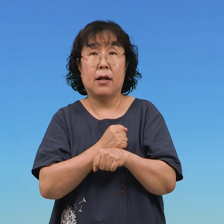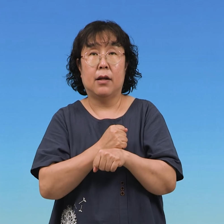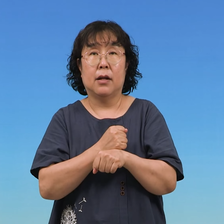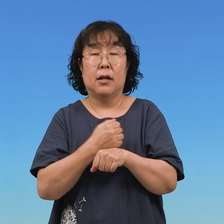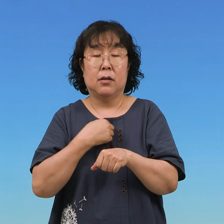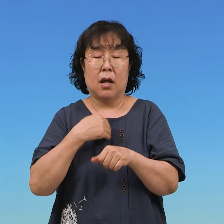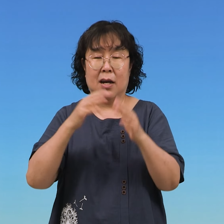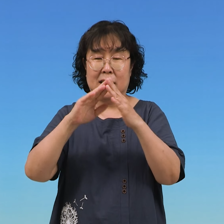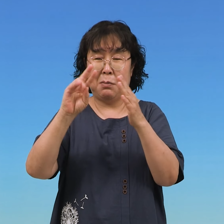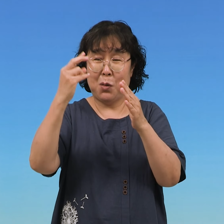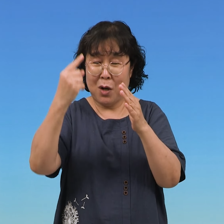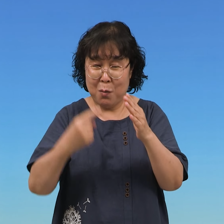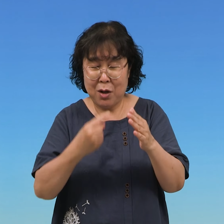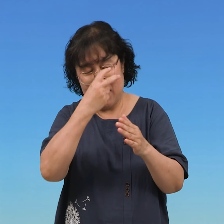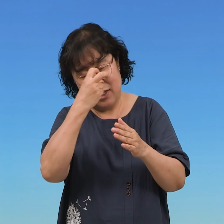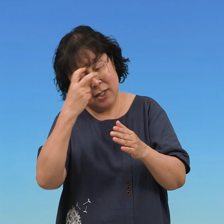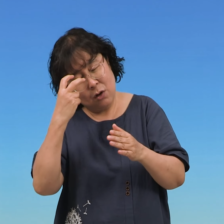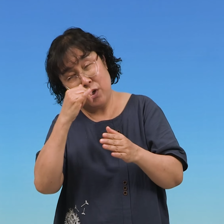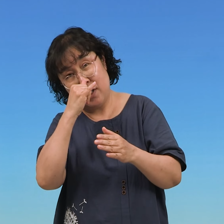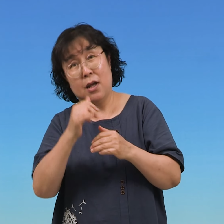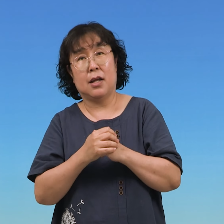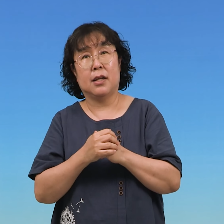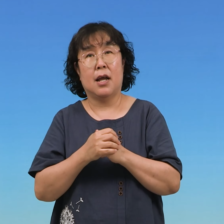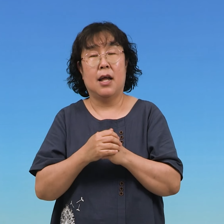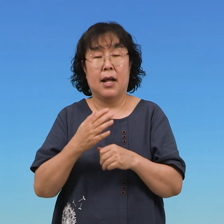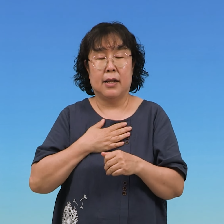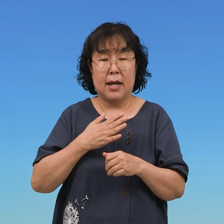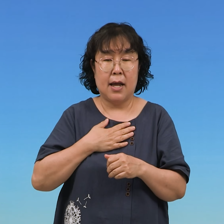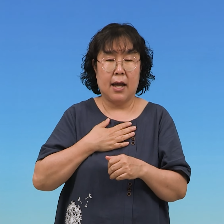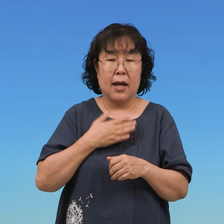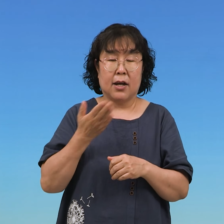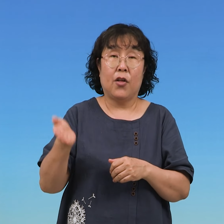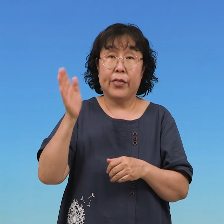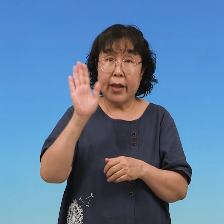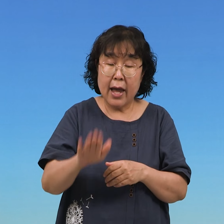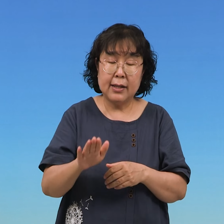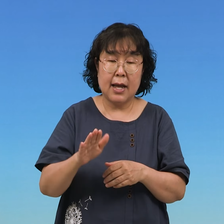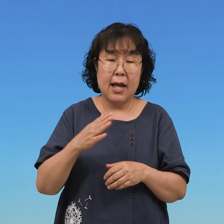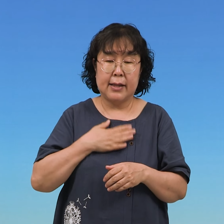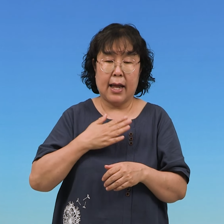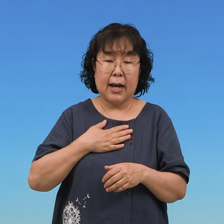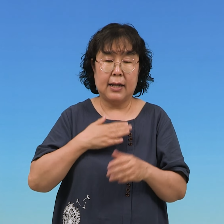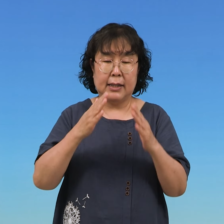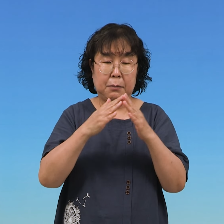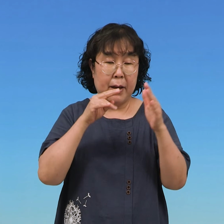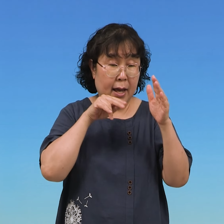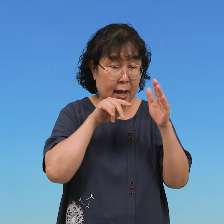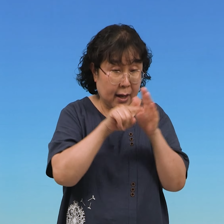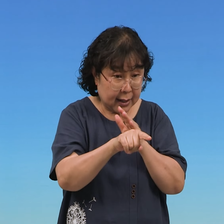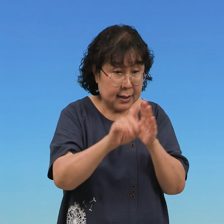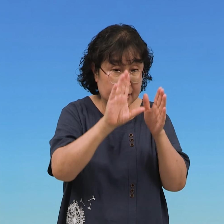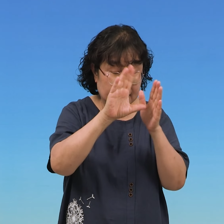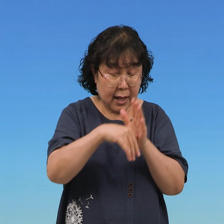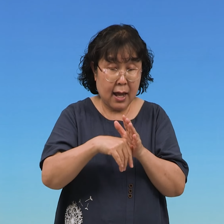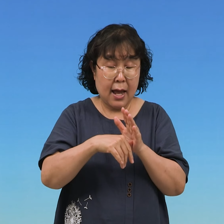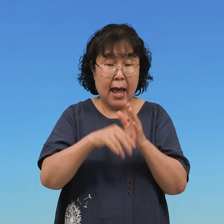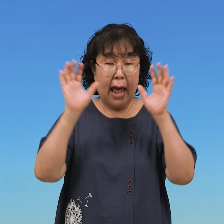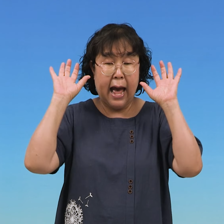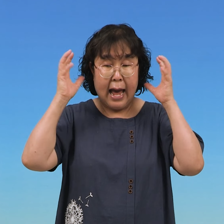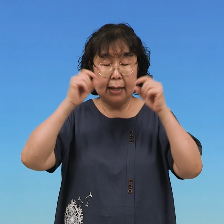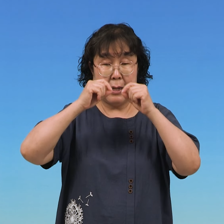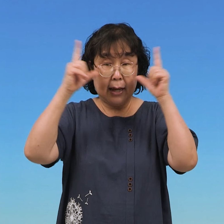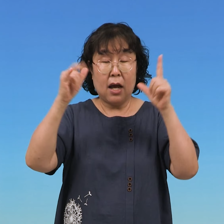이제 뭐 오면은 또 자고 있고 그러는데, 제가 가도 아이가 안 잘 때 이 아이들 재우는 일을 제가 했거든요. 그리고는